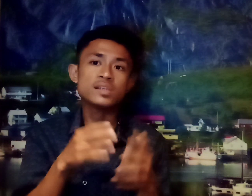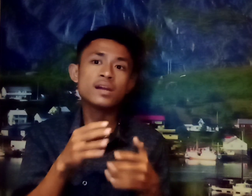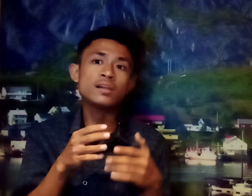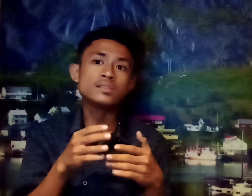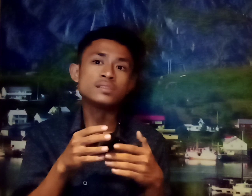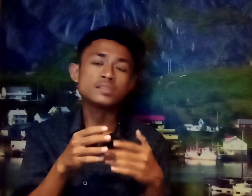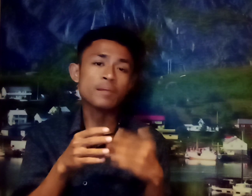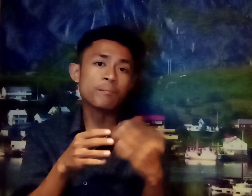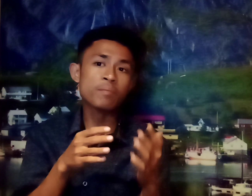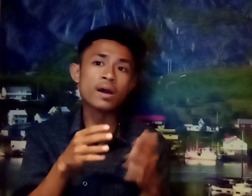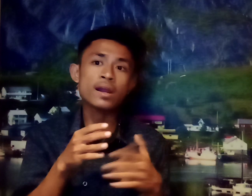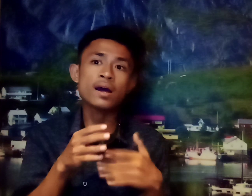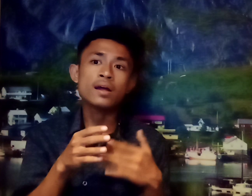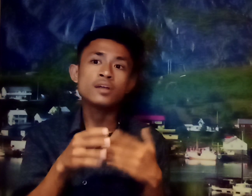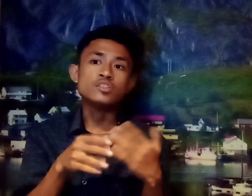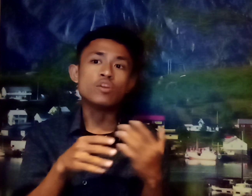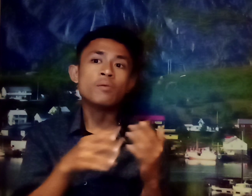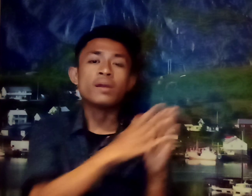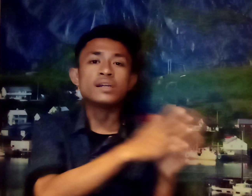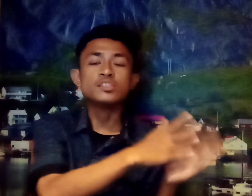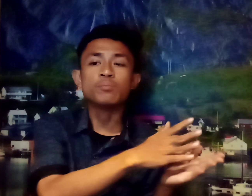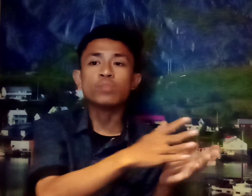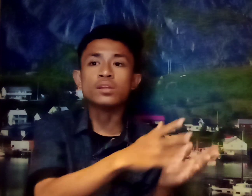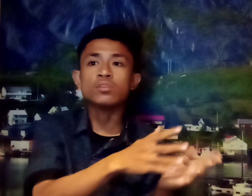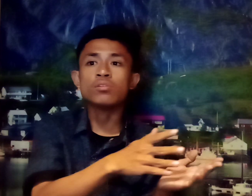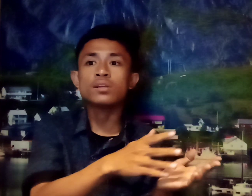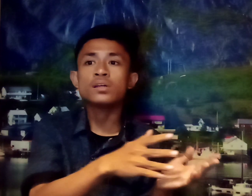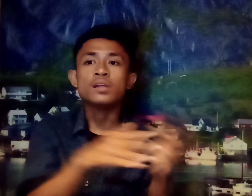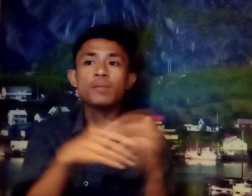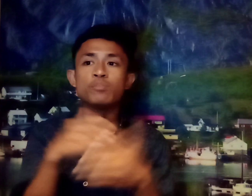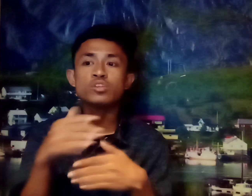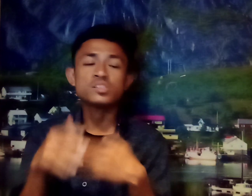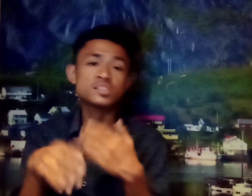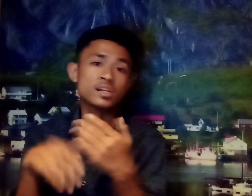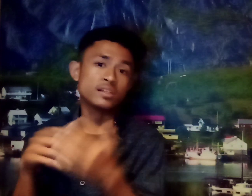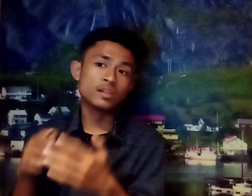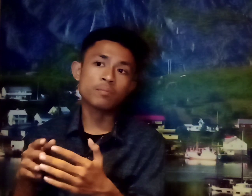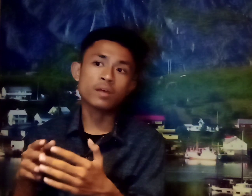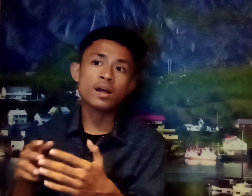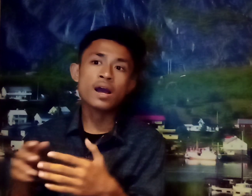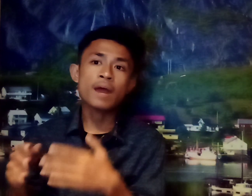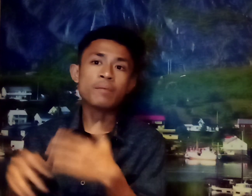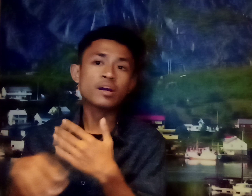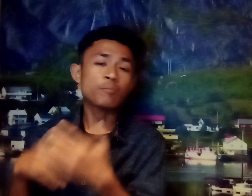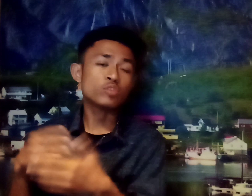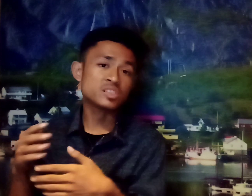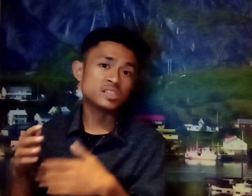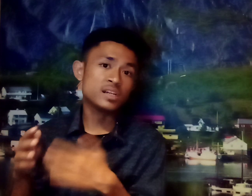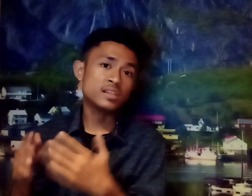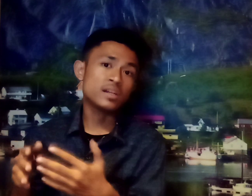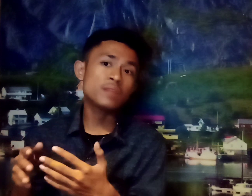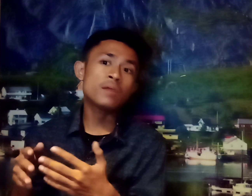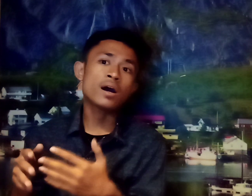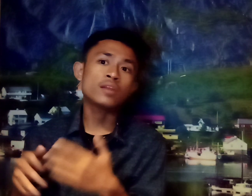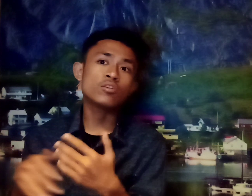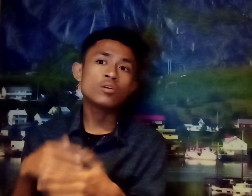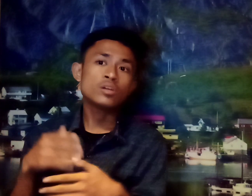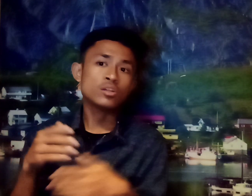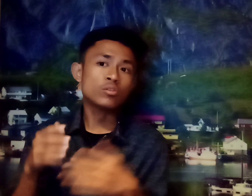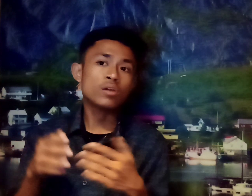interpersial sampai pada jawaban pada kesimpulan teori dan hipotesis yang ditetapkan. Apakah hipotesisnya diterima atau ditolak,